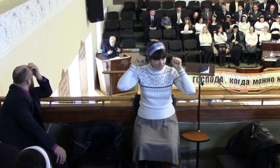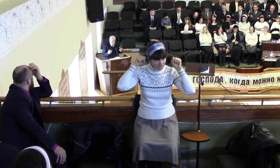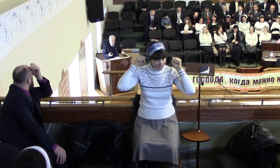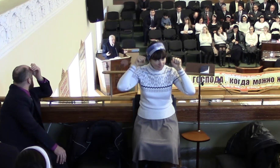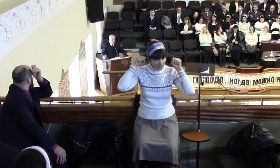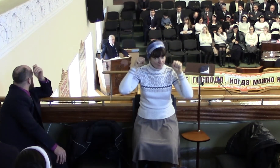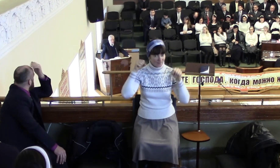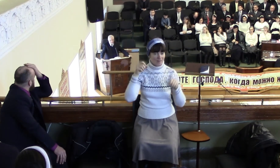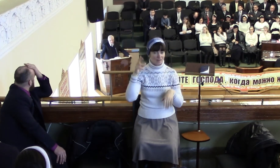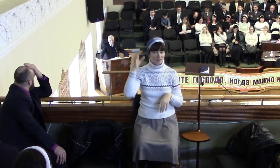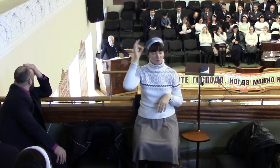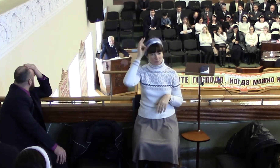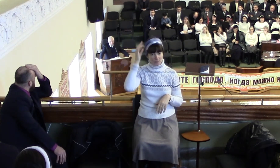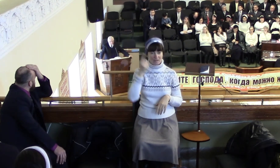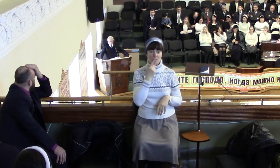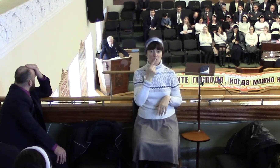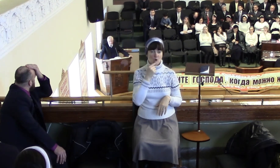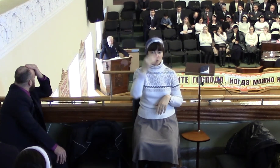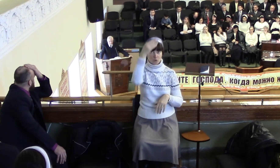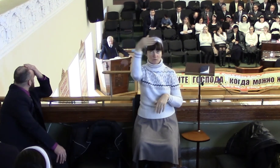ту заместительную жертву,